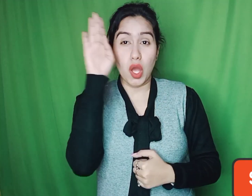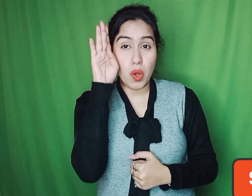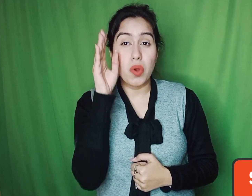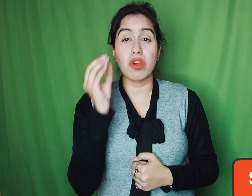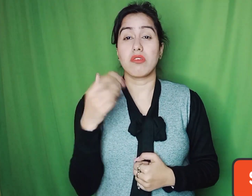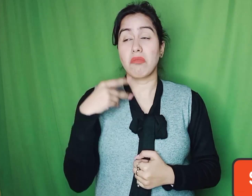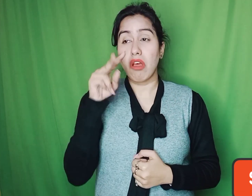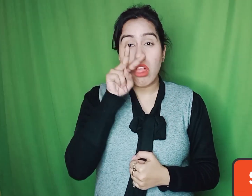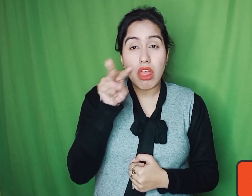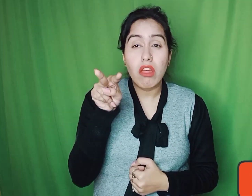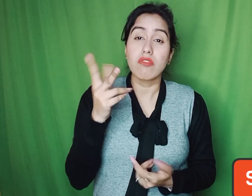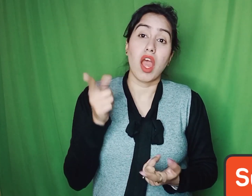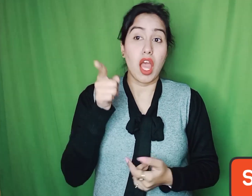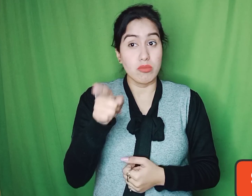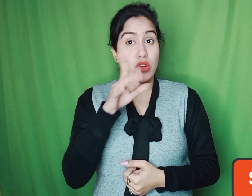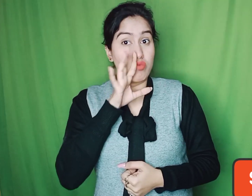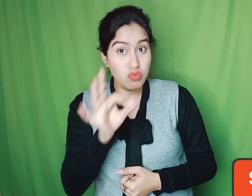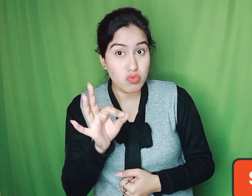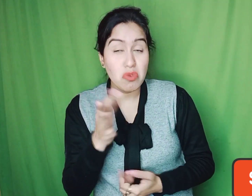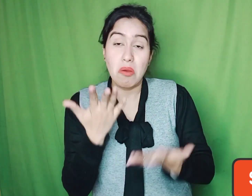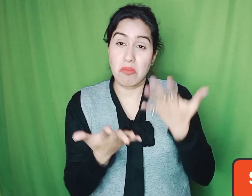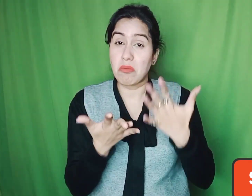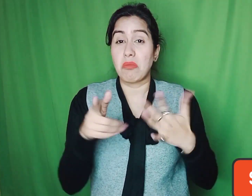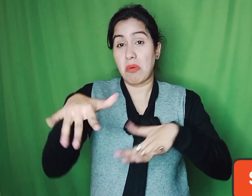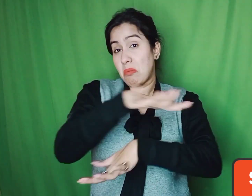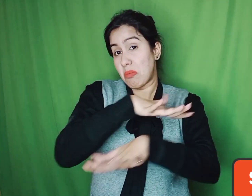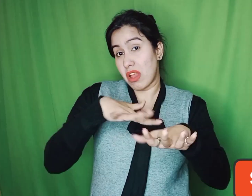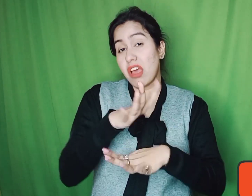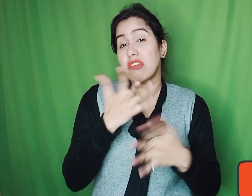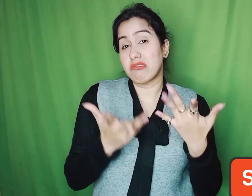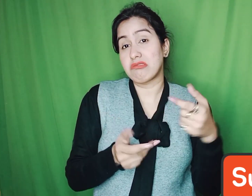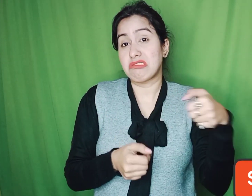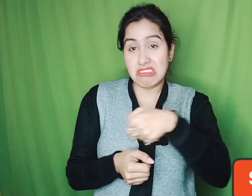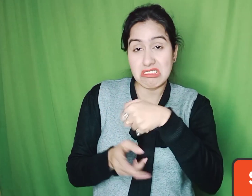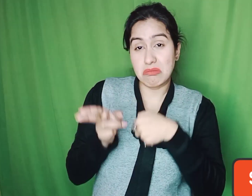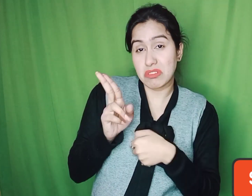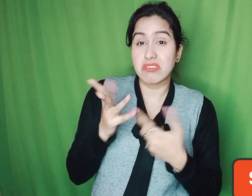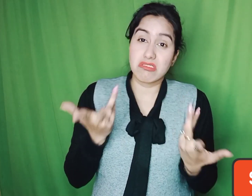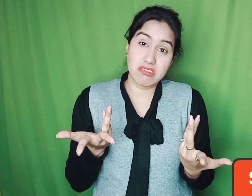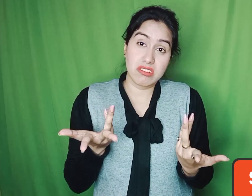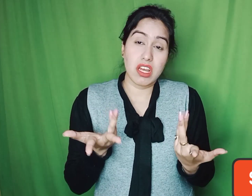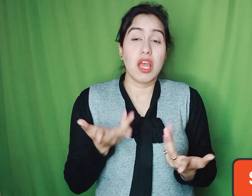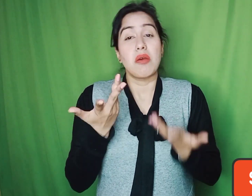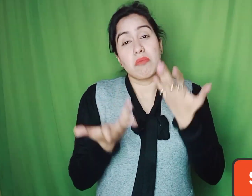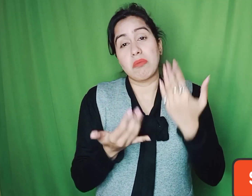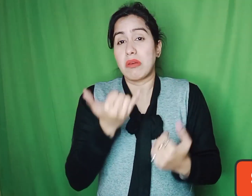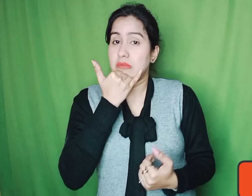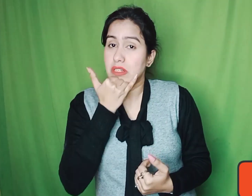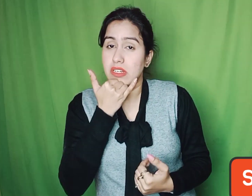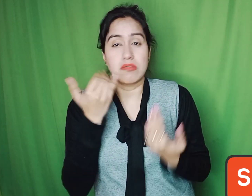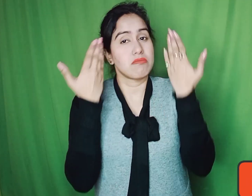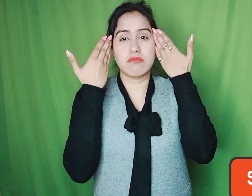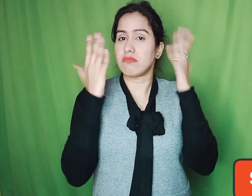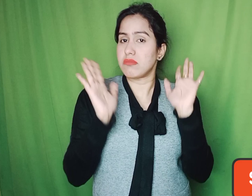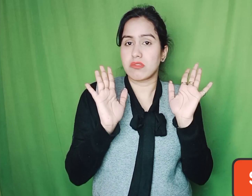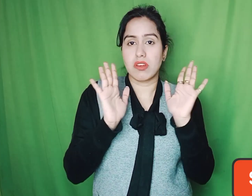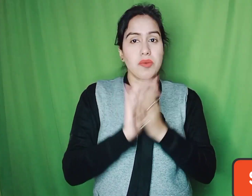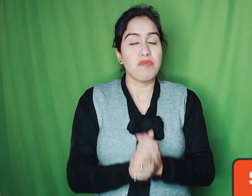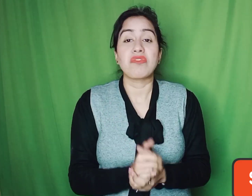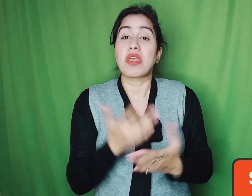अभी ये कितना सच है कितना नहीं, ये सच में कोई साजिश थी, ये फिर सिर्फ एक गलती की वजह से ऐसा हुआ है, कुछ भी नहीं कहा जा सकता।